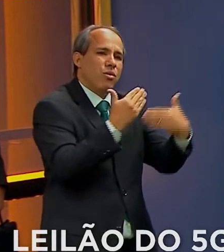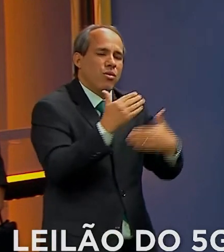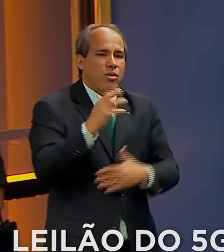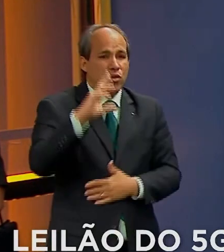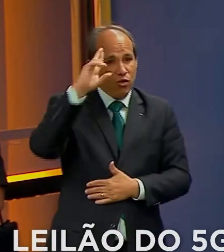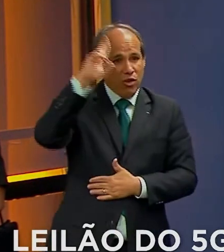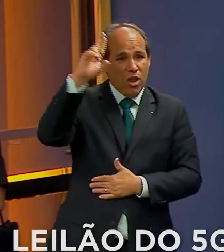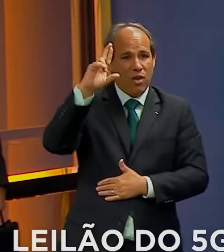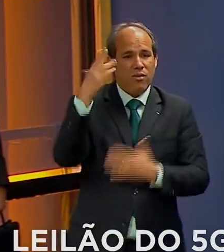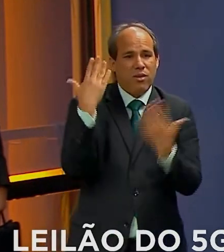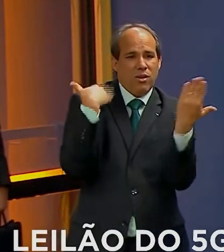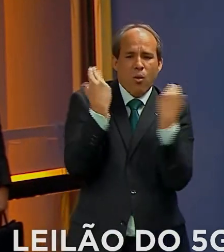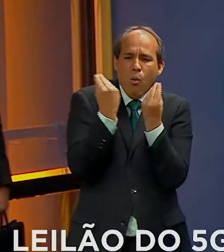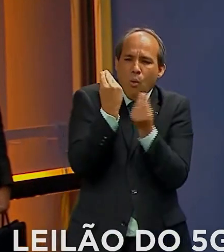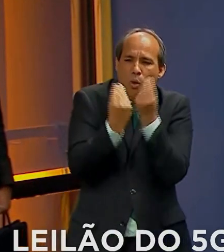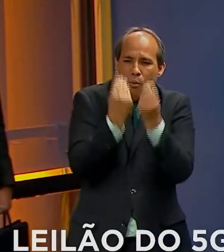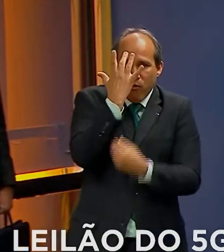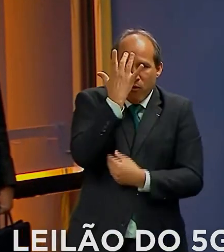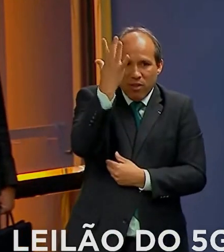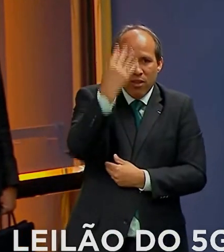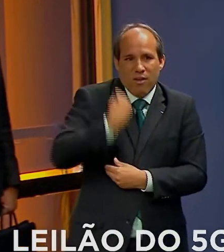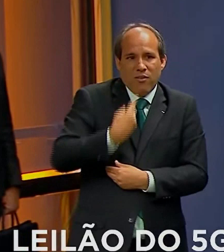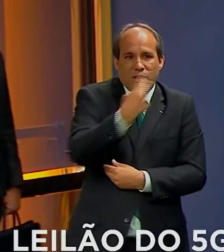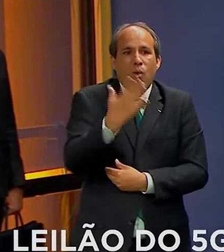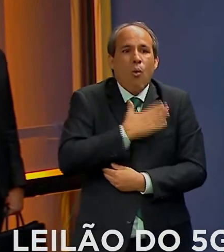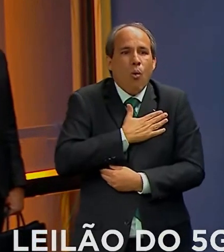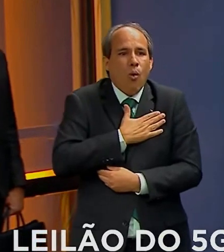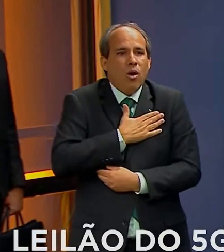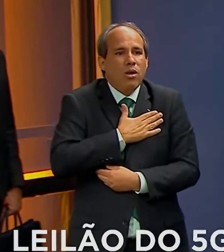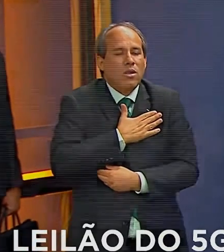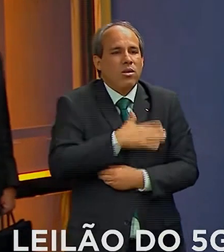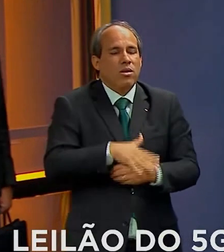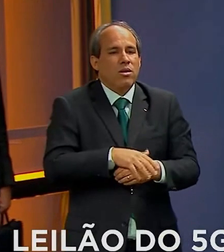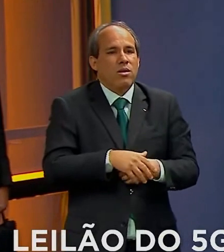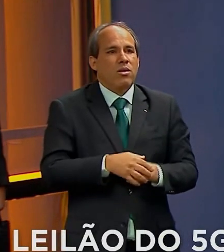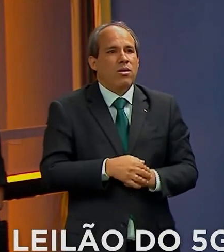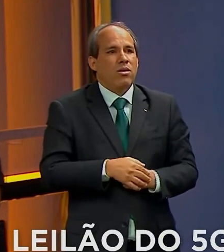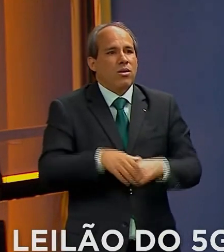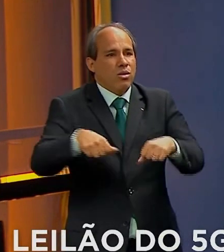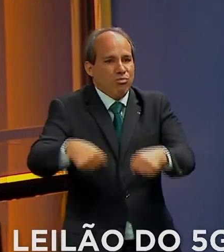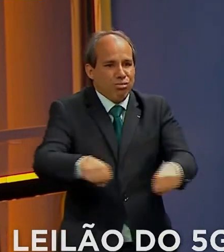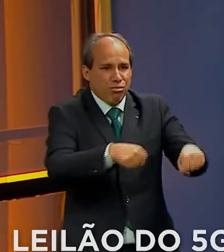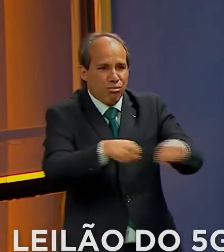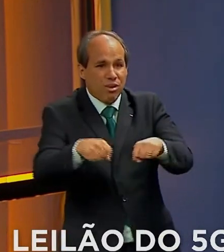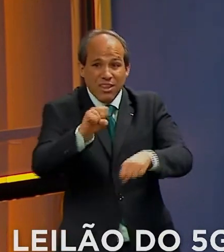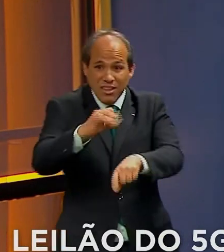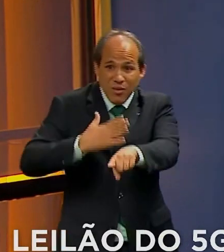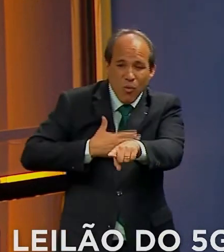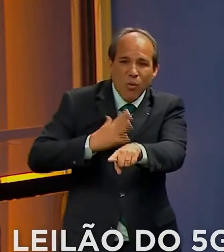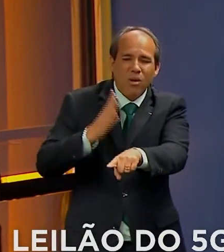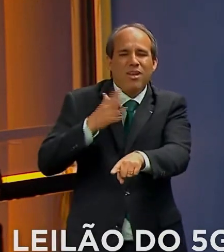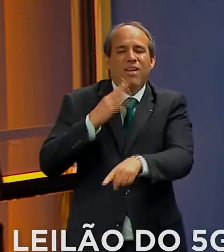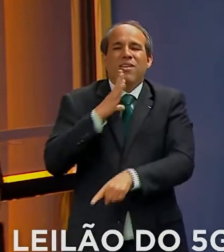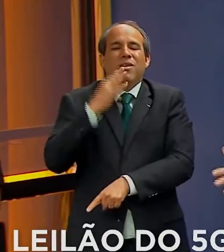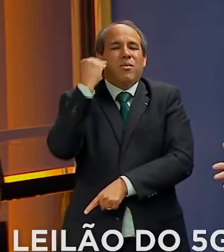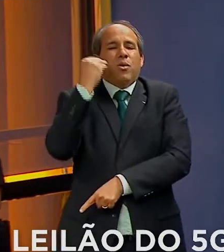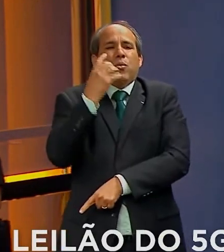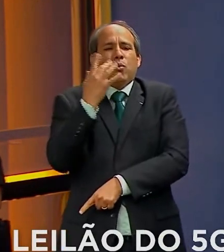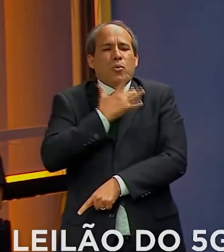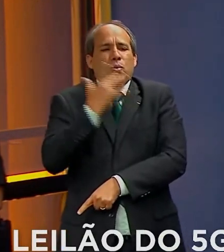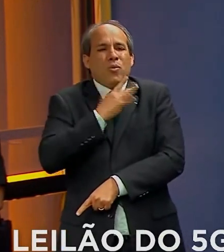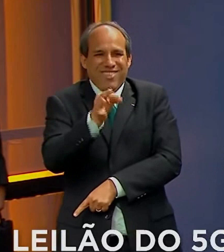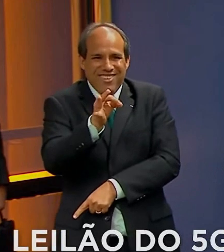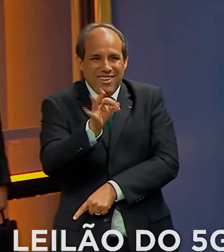da Marinha como facilitar a vida de quem gosta de um jet ski. Quem já andou no jet ski sabe a maravilha que é.